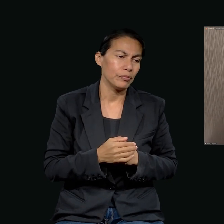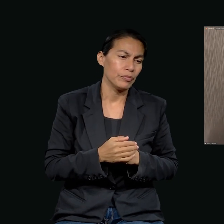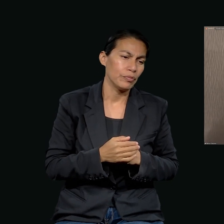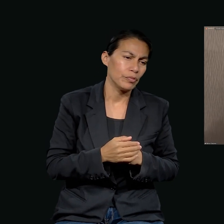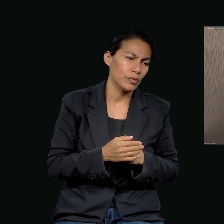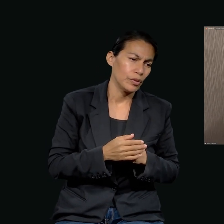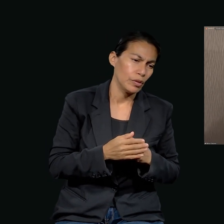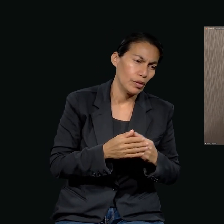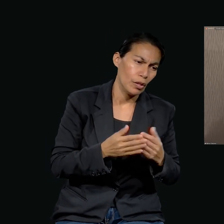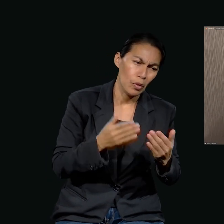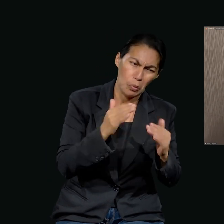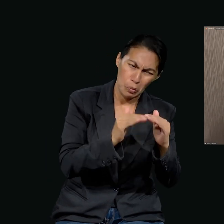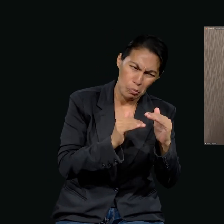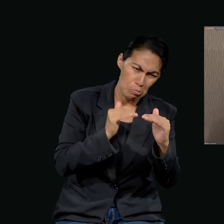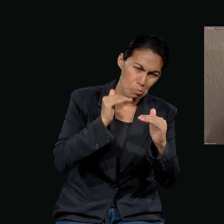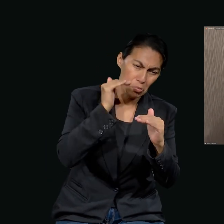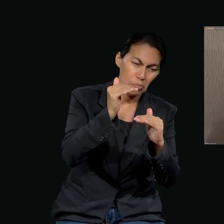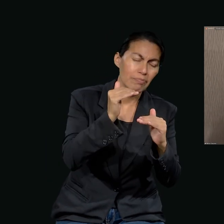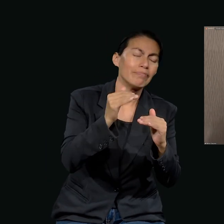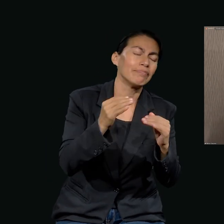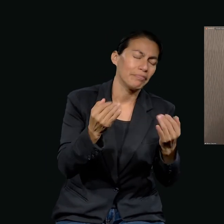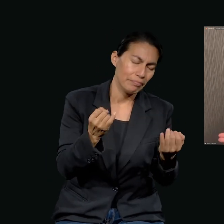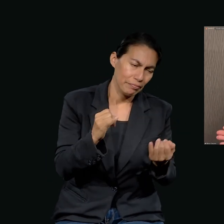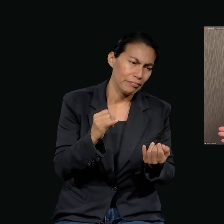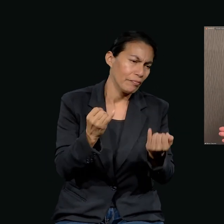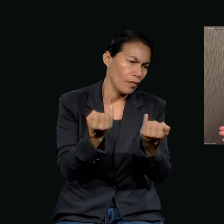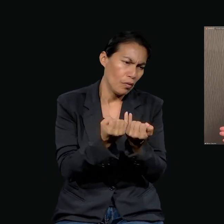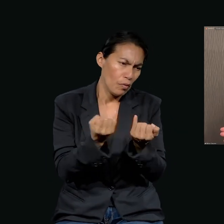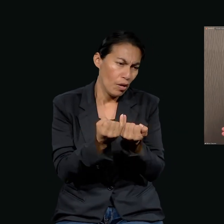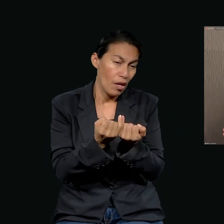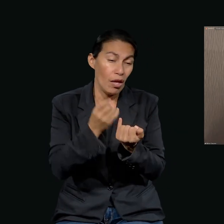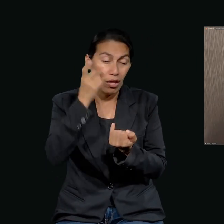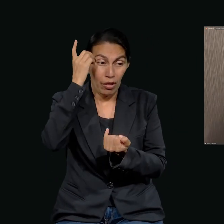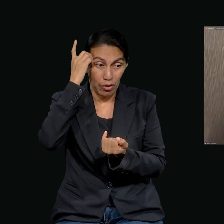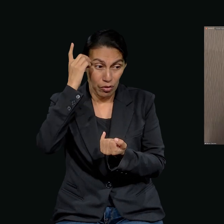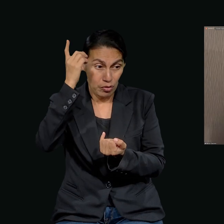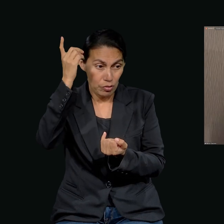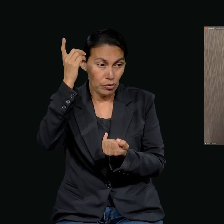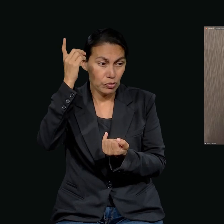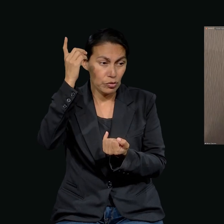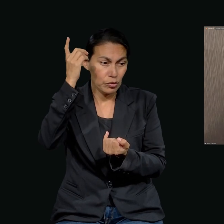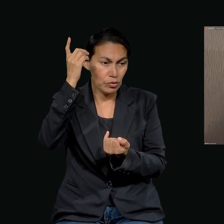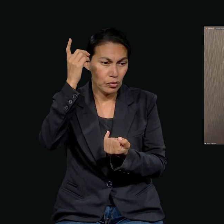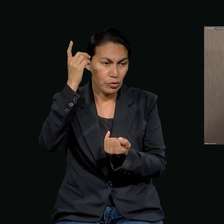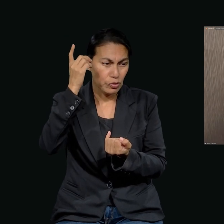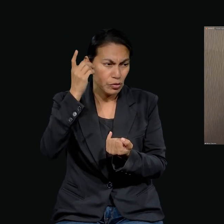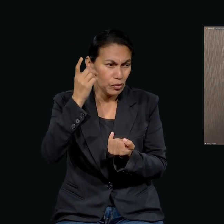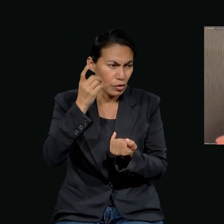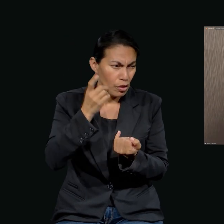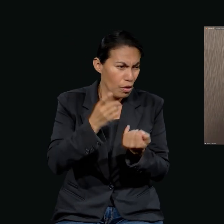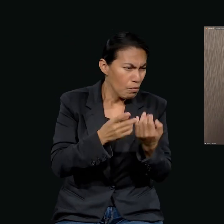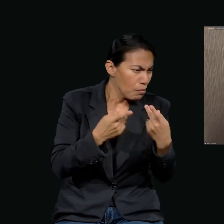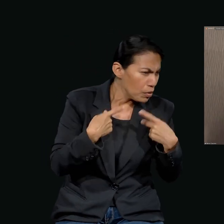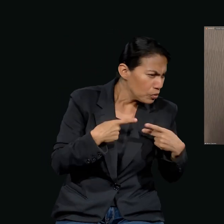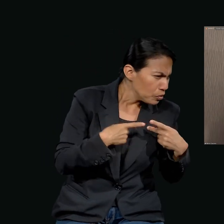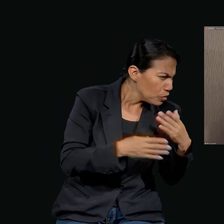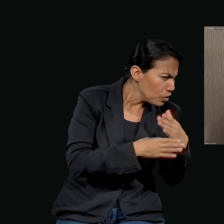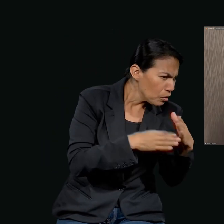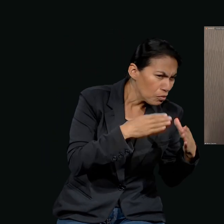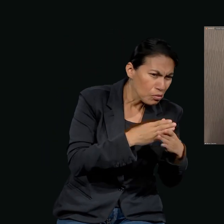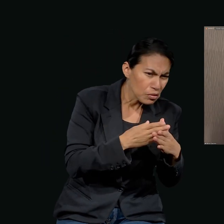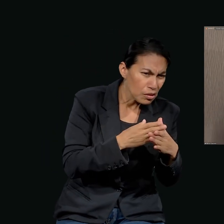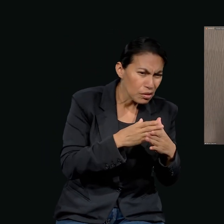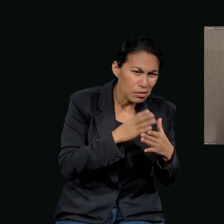exactamente se manifiesta sobre la creación como también sobre lo sobrenatural,